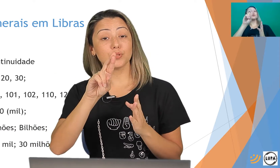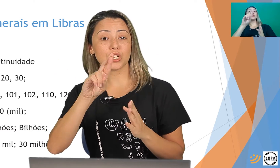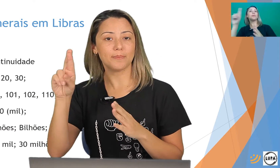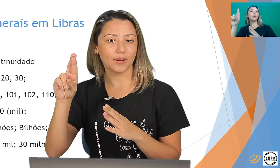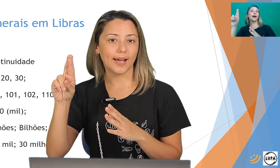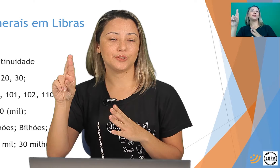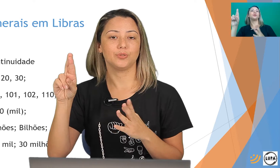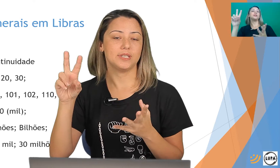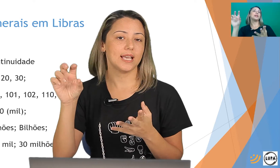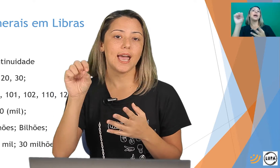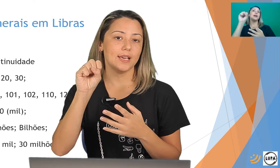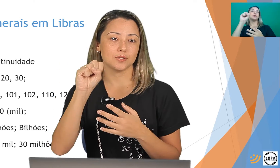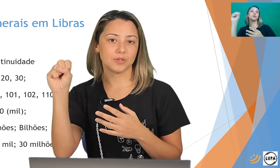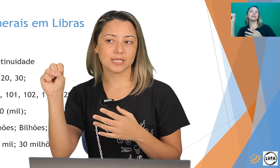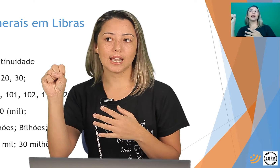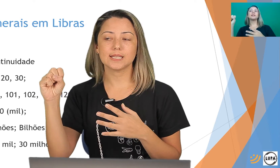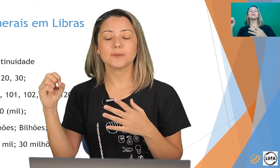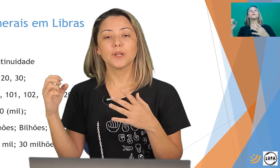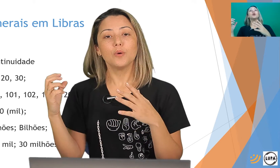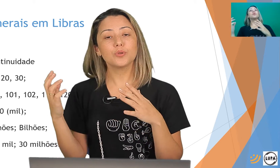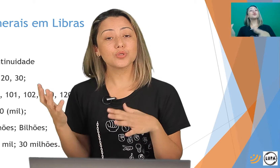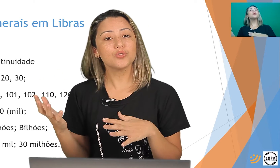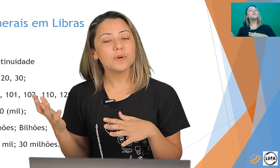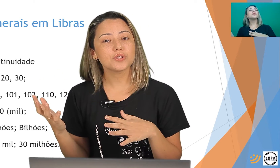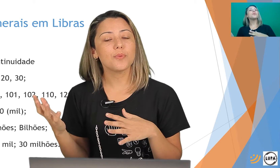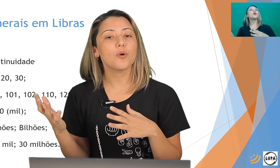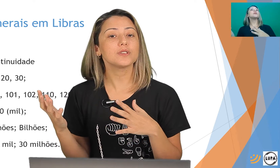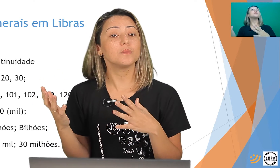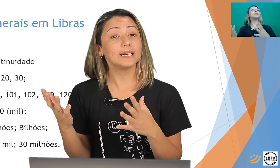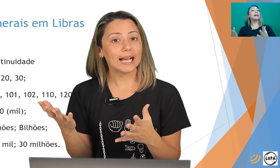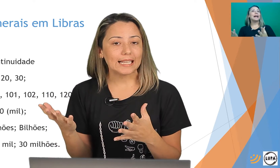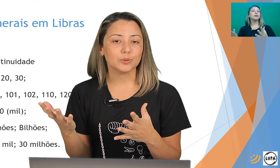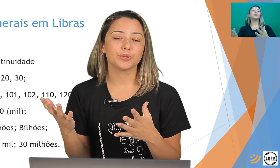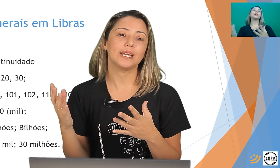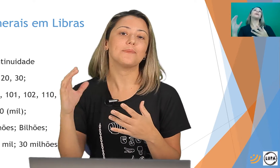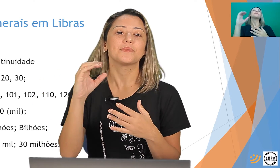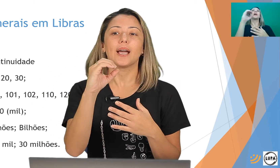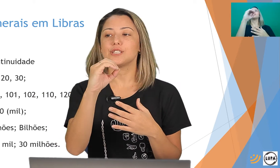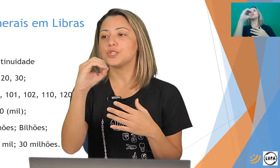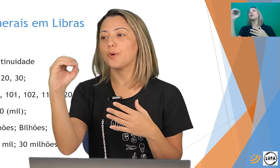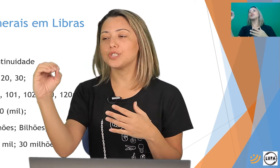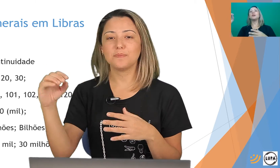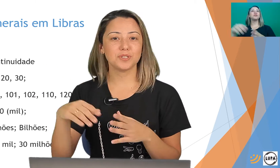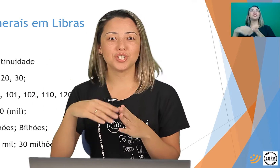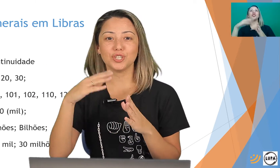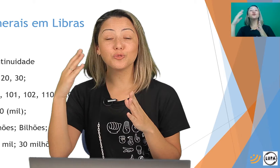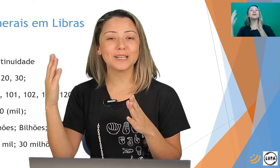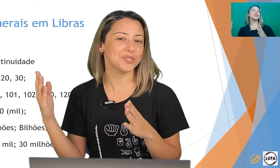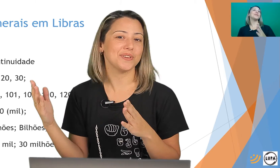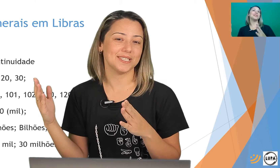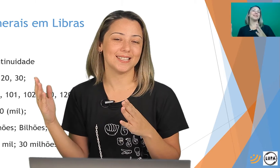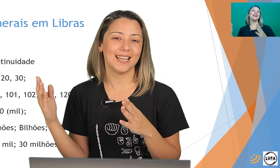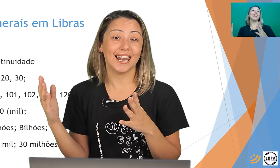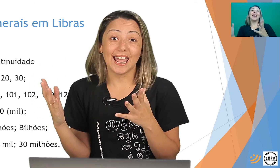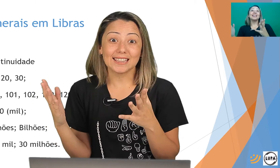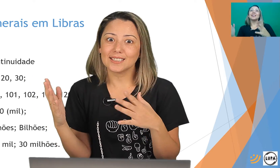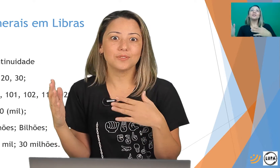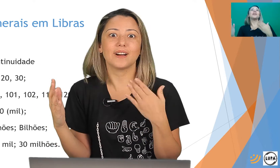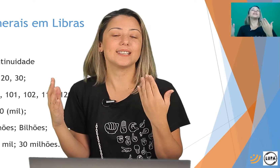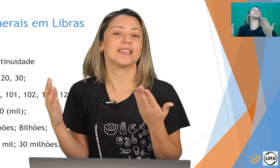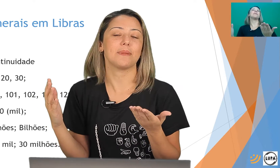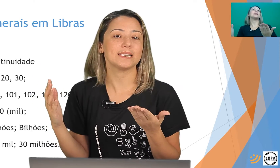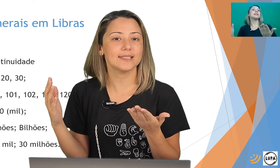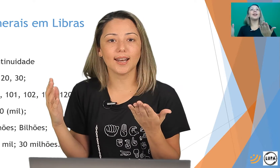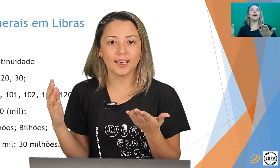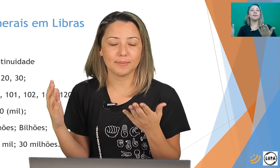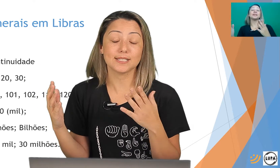basta puxar para o lado, 2 R's, 2 S's. Para os números é um pouco mais complicado, porque a gente pode repetir inúmeras vezes, né? Letra não